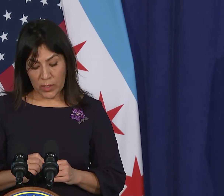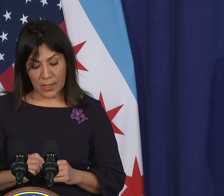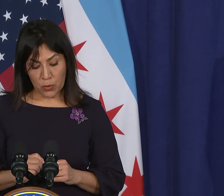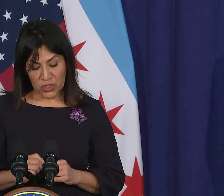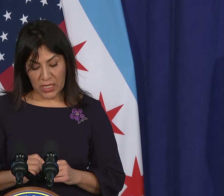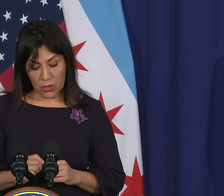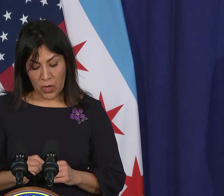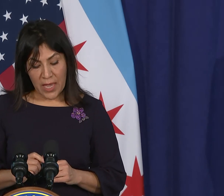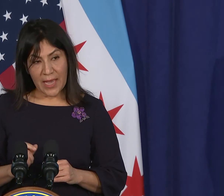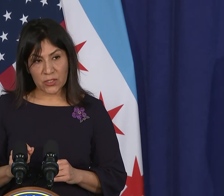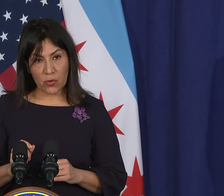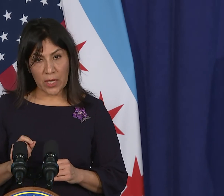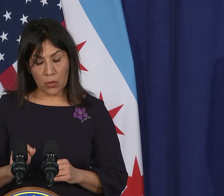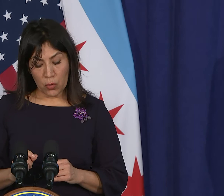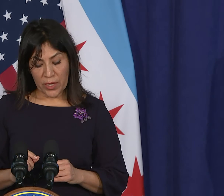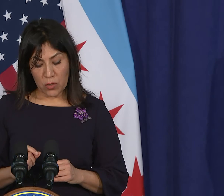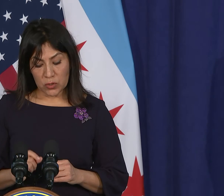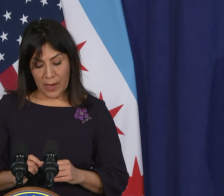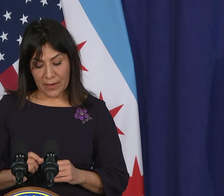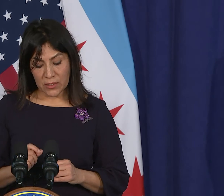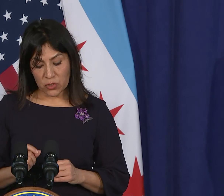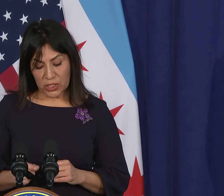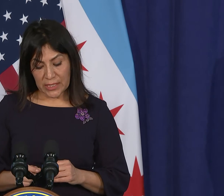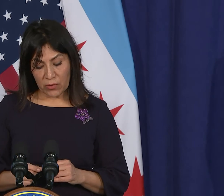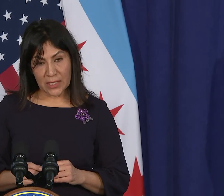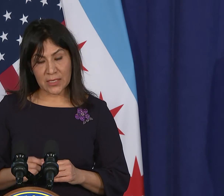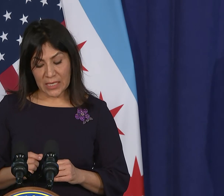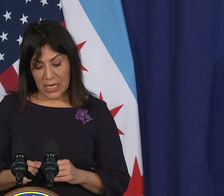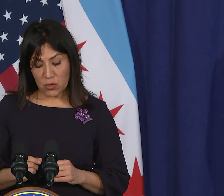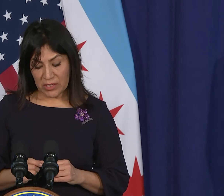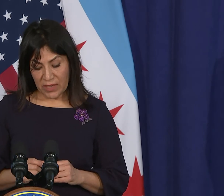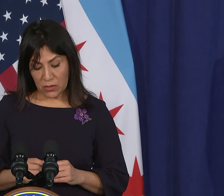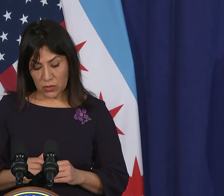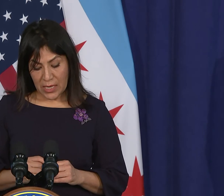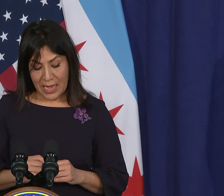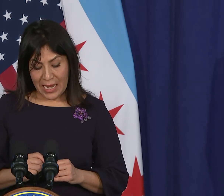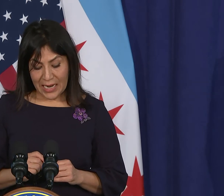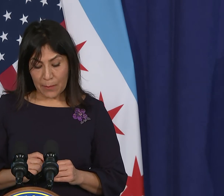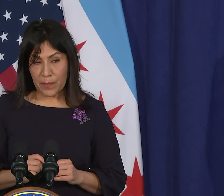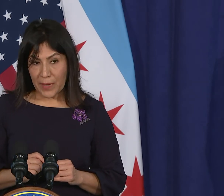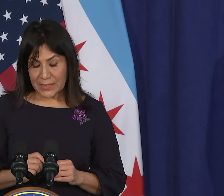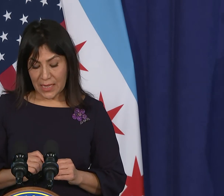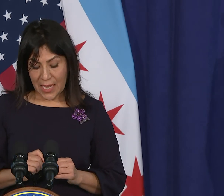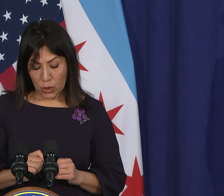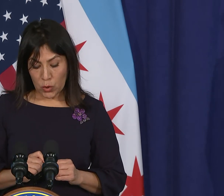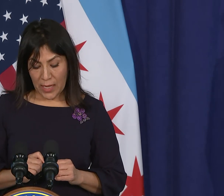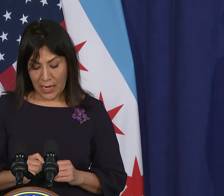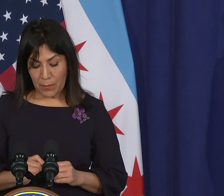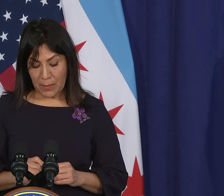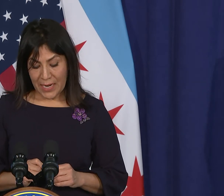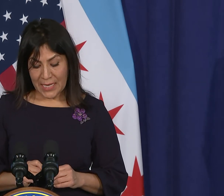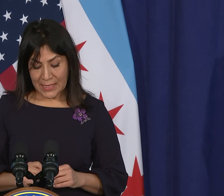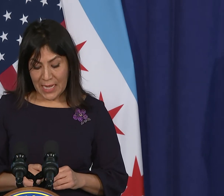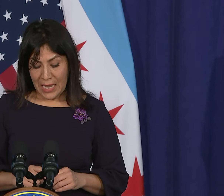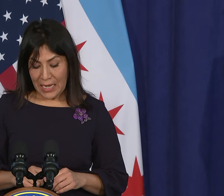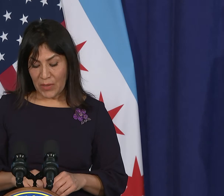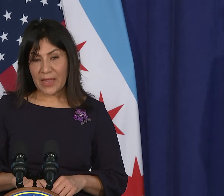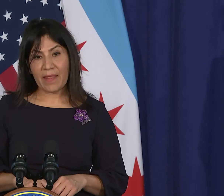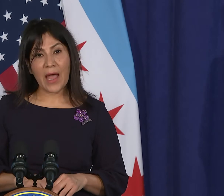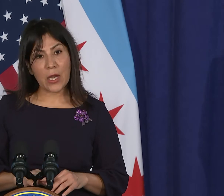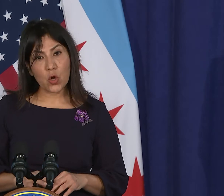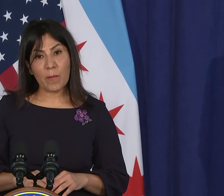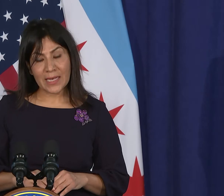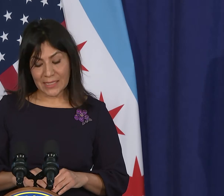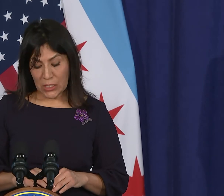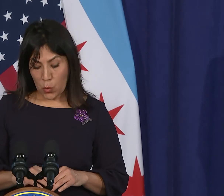al 50%. Esto incluye los bares, los restaurantes y los eventos. La capacidad total permanece